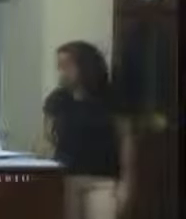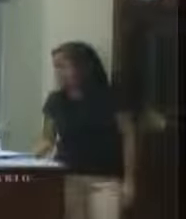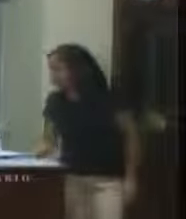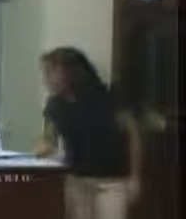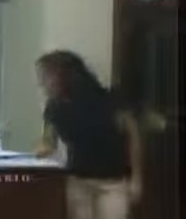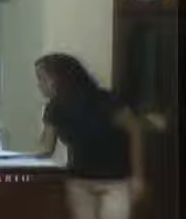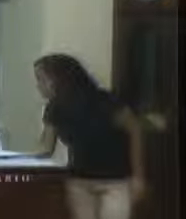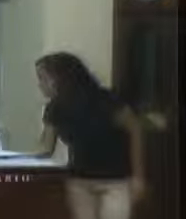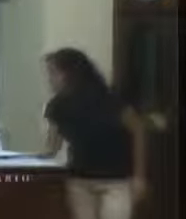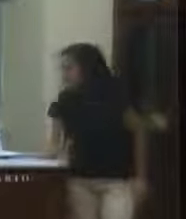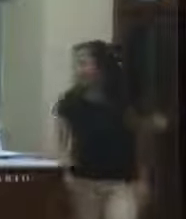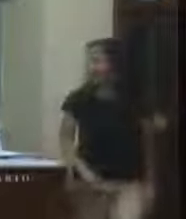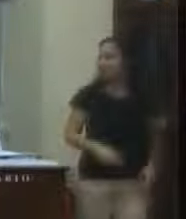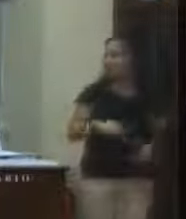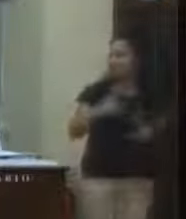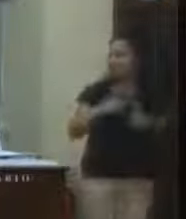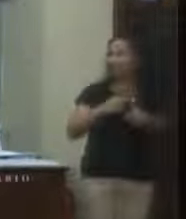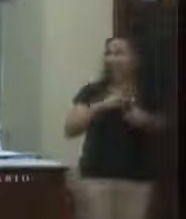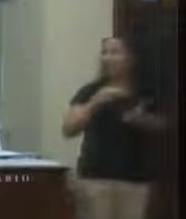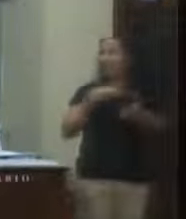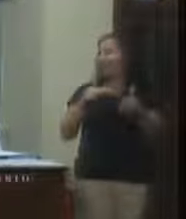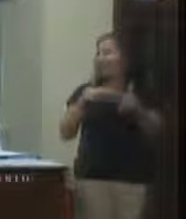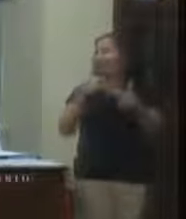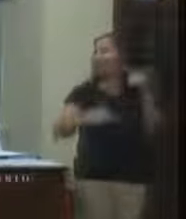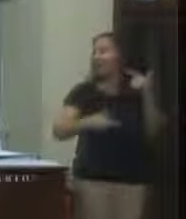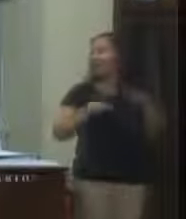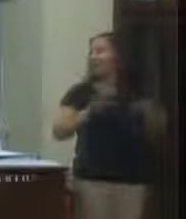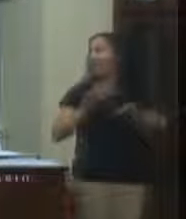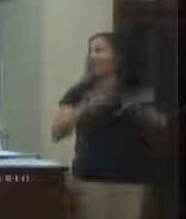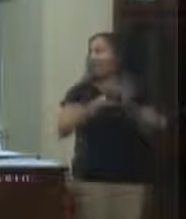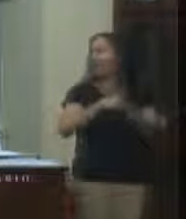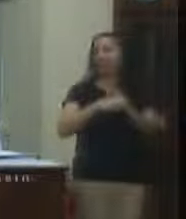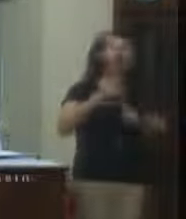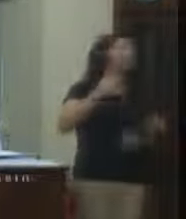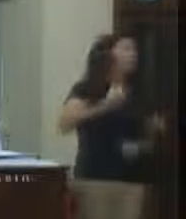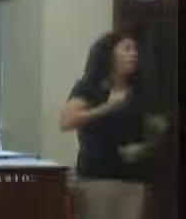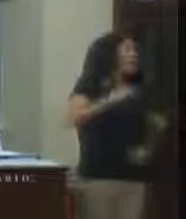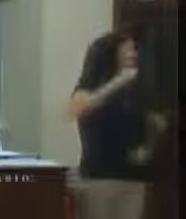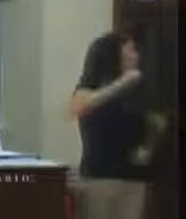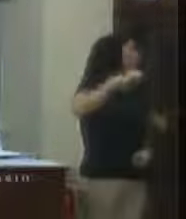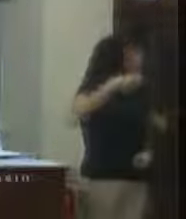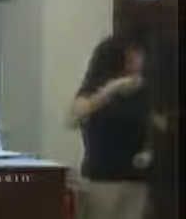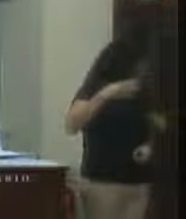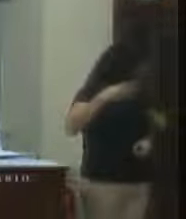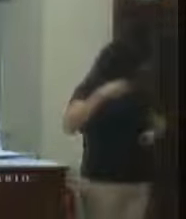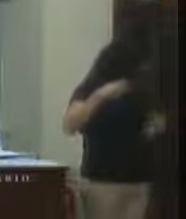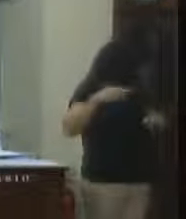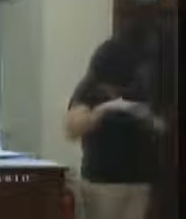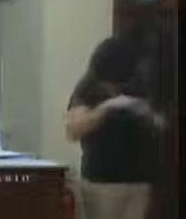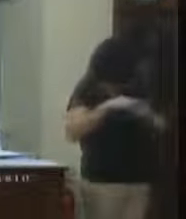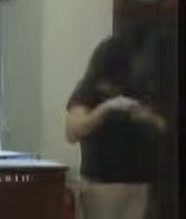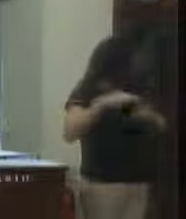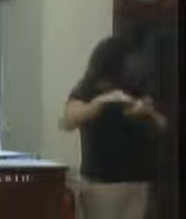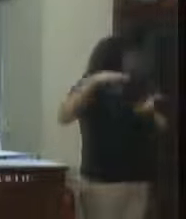Primeira discussão do projeto de lei ordinário 094 de 2018,